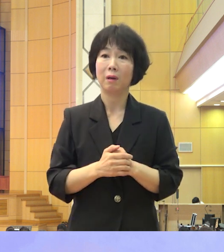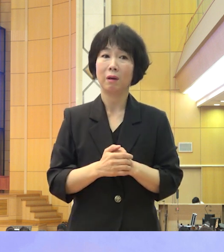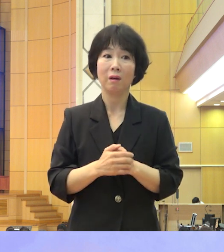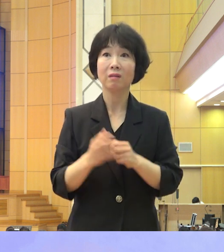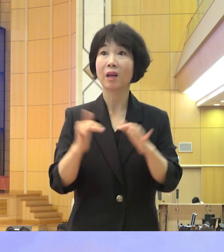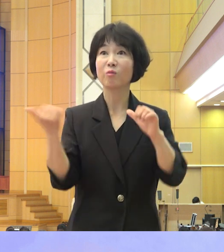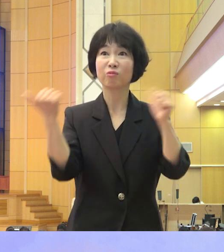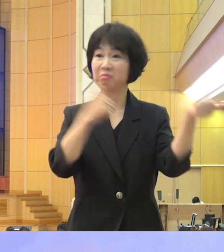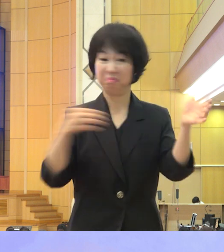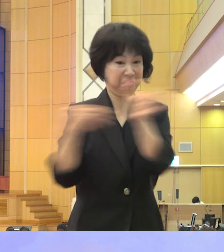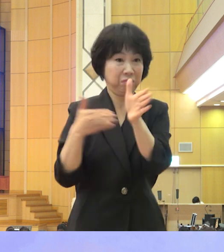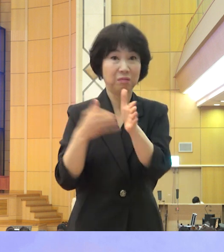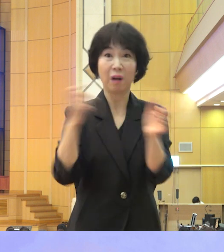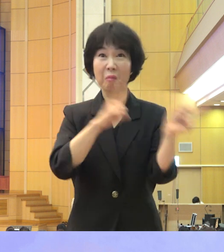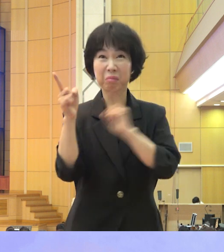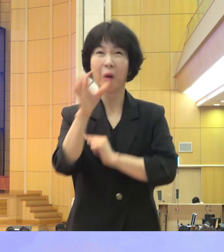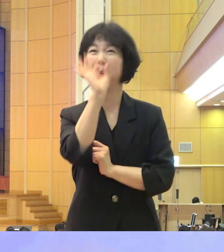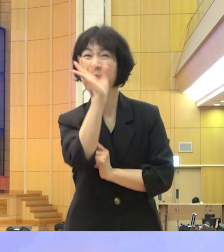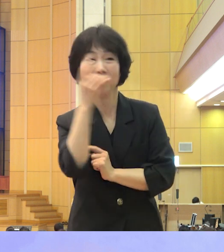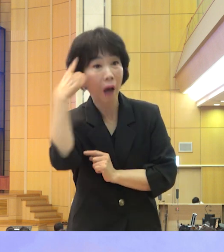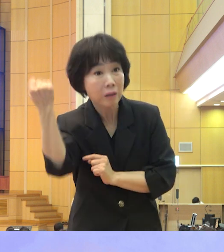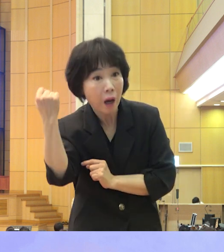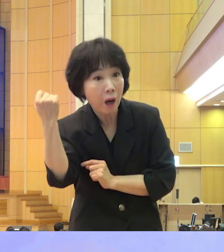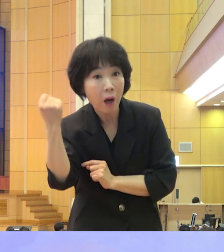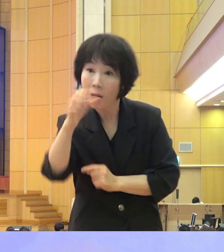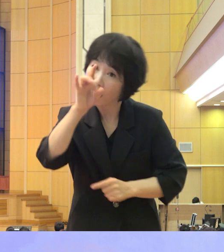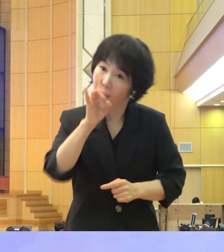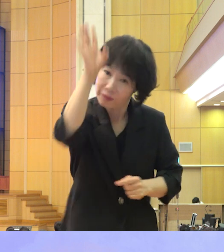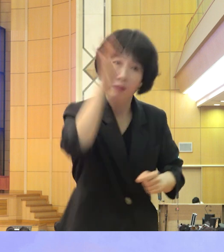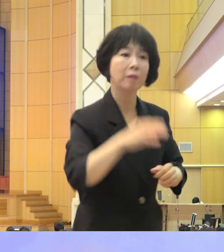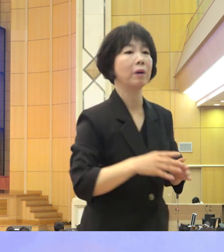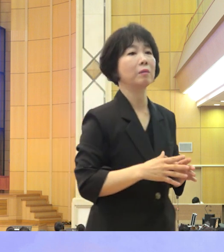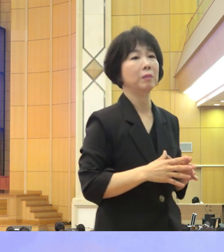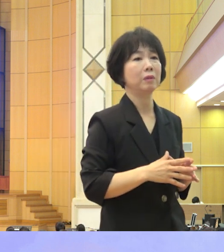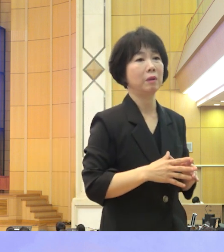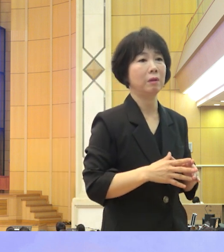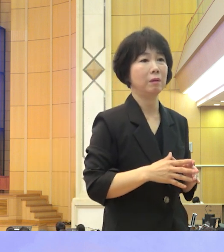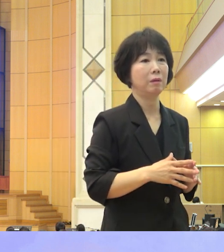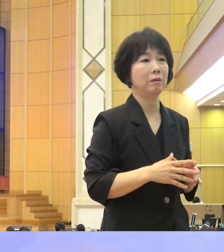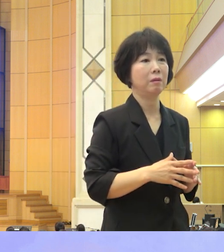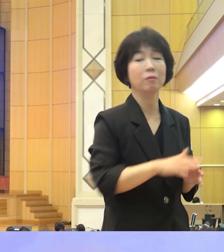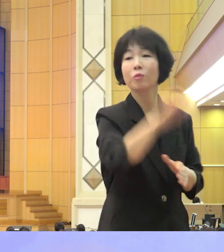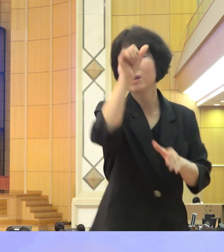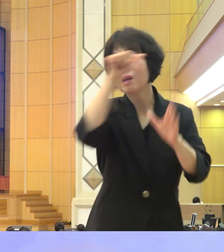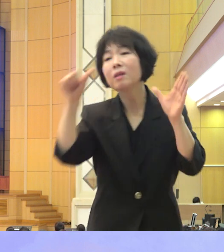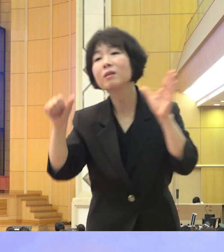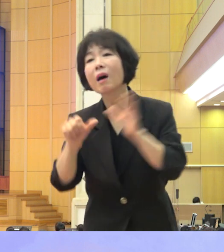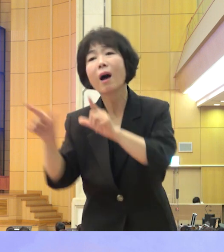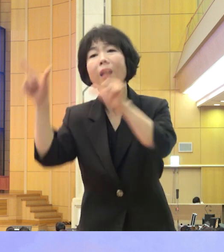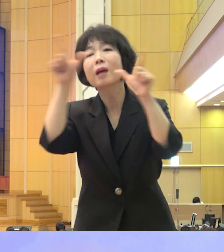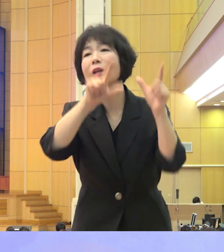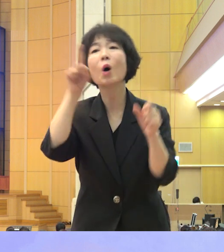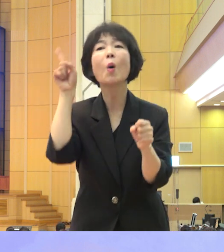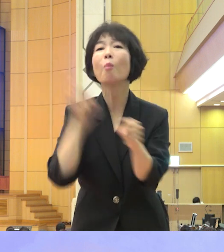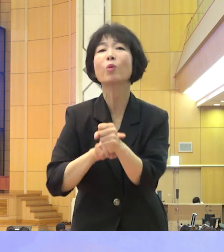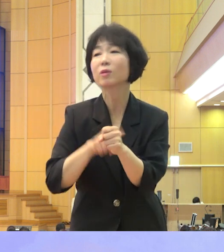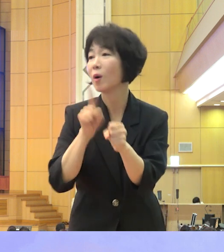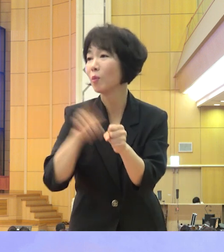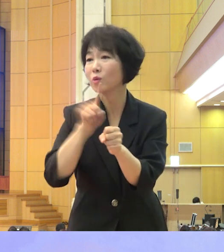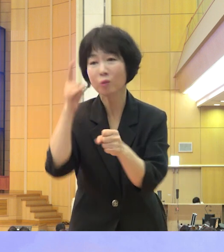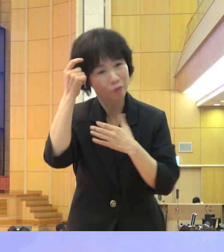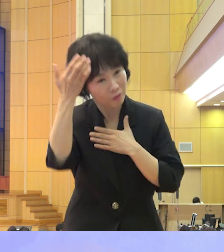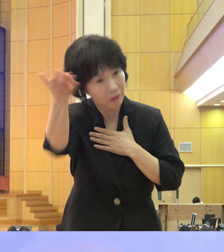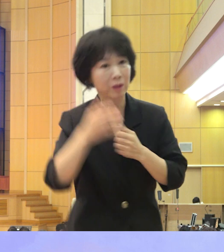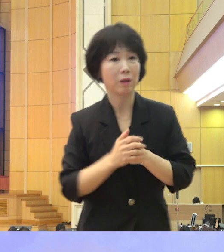꽝이에요. 예? 솔직히 뭐 때문에 예수 믿습니까? 여러분 이 땅에 왜 삽니까? 또 왜 예수